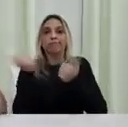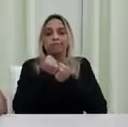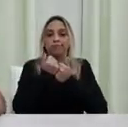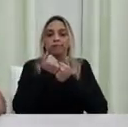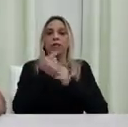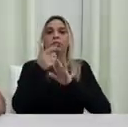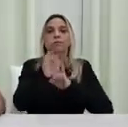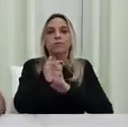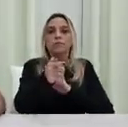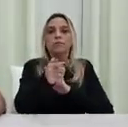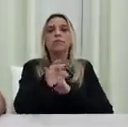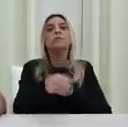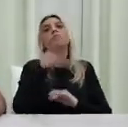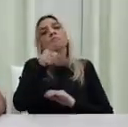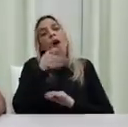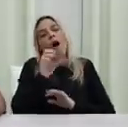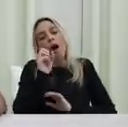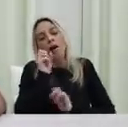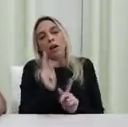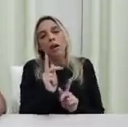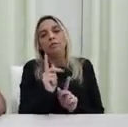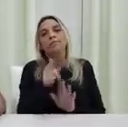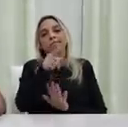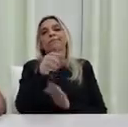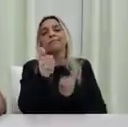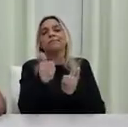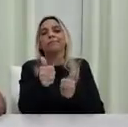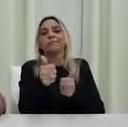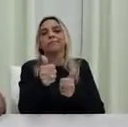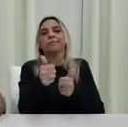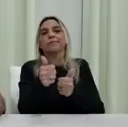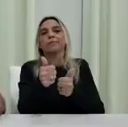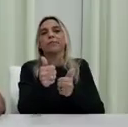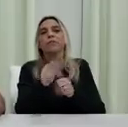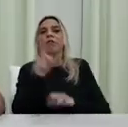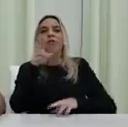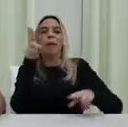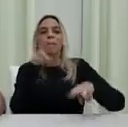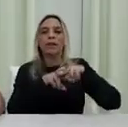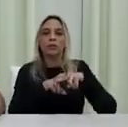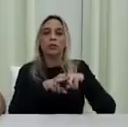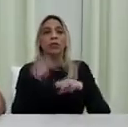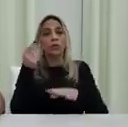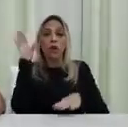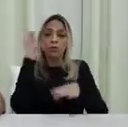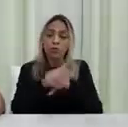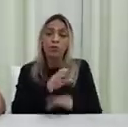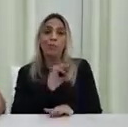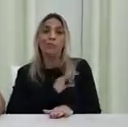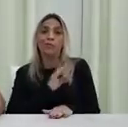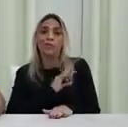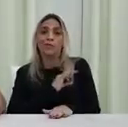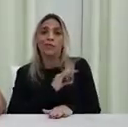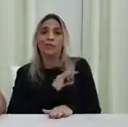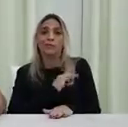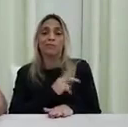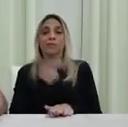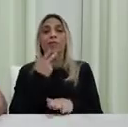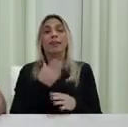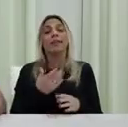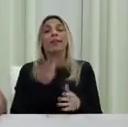ilicitude, se responde, mas não tem punição. Isso ajuda os nossos policiais, civis, militares, policiais federais. Tá? Também muitas